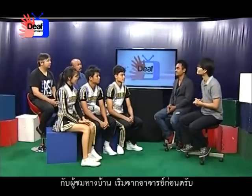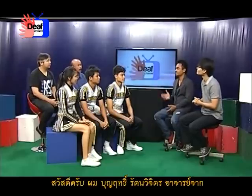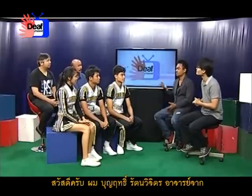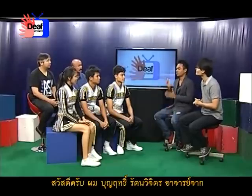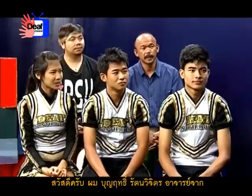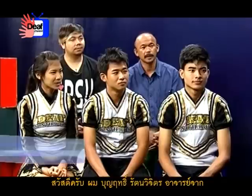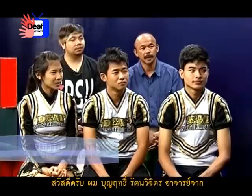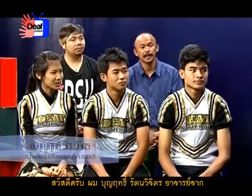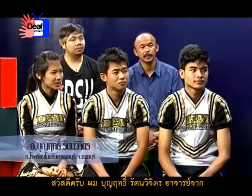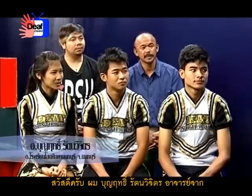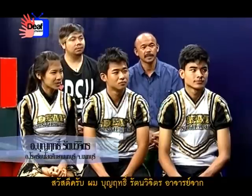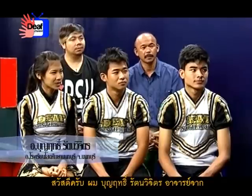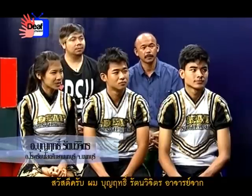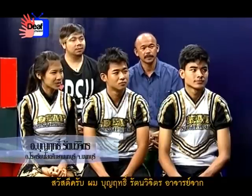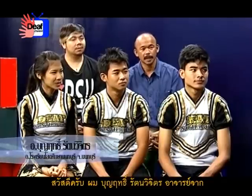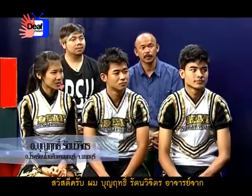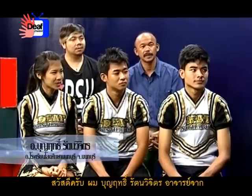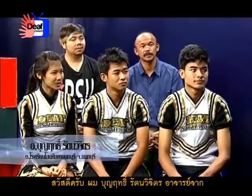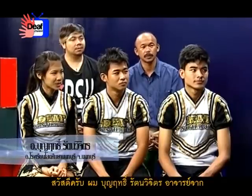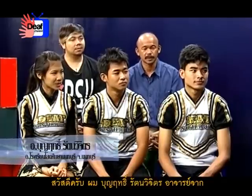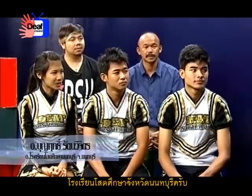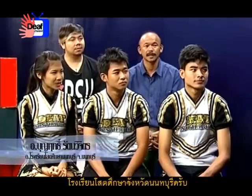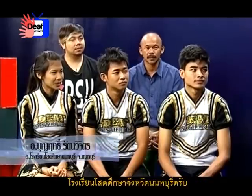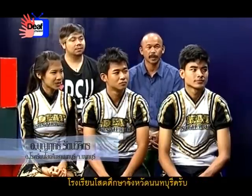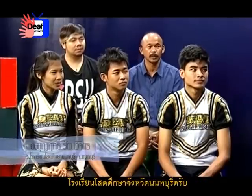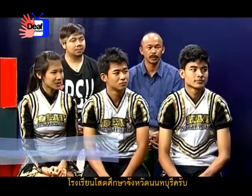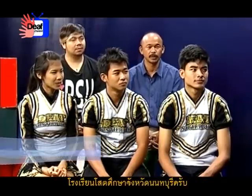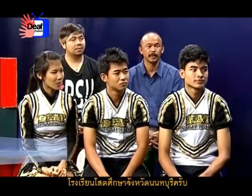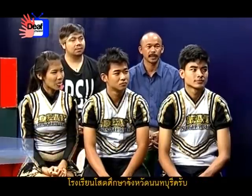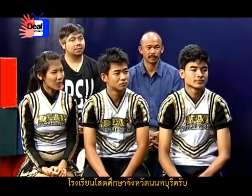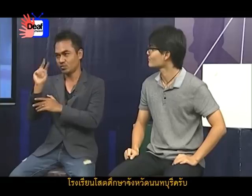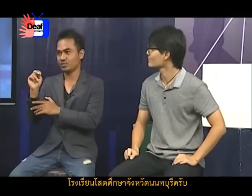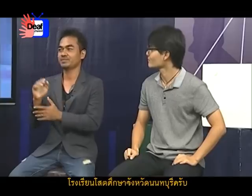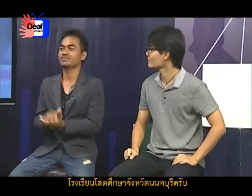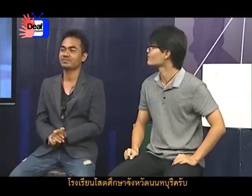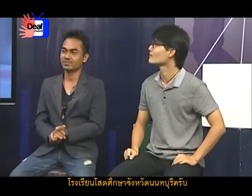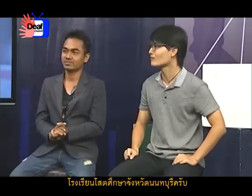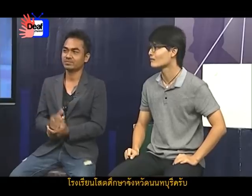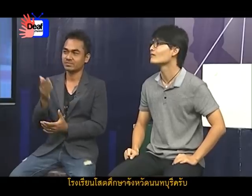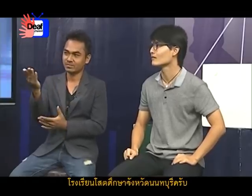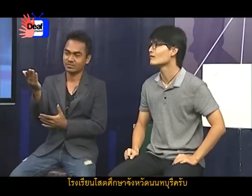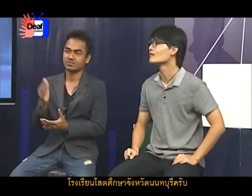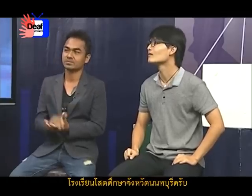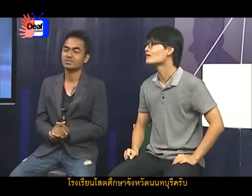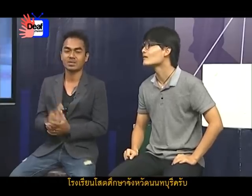บุญฤทธิ์รัตนวิจิตรครับผมจากโรงเรียนโสดศึกษาจังหวัดนนทบุรีครับ แล้วก็พี่หนึ่งนะครับจ